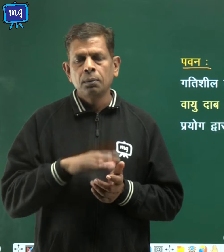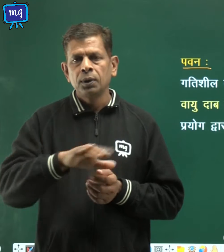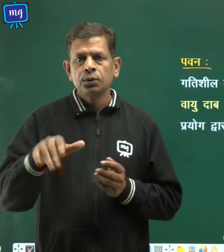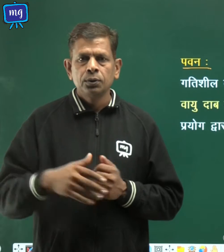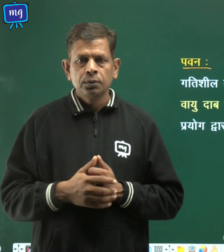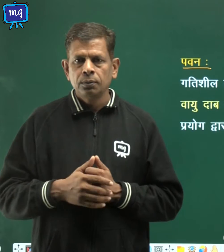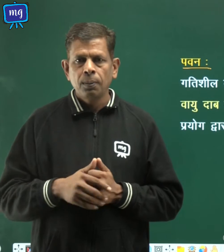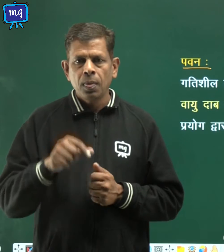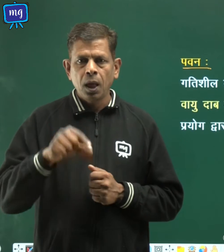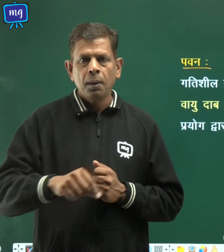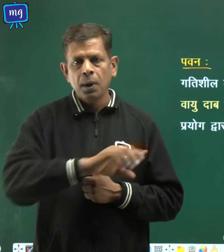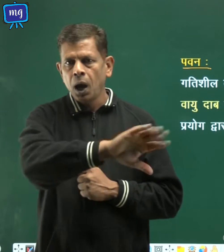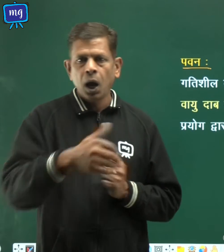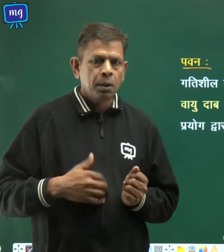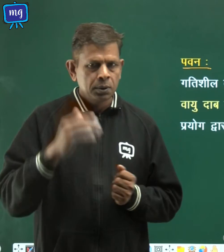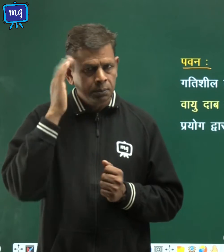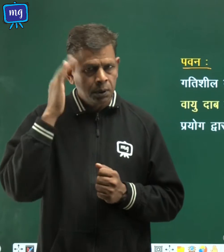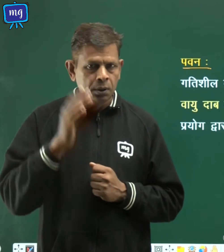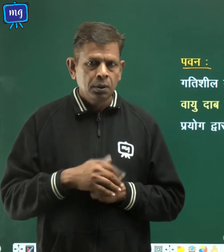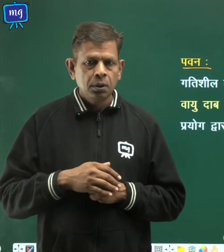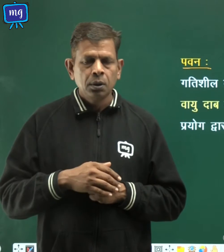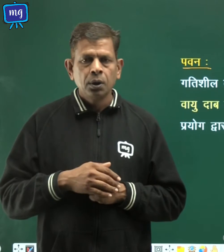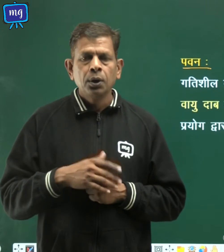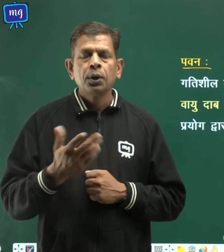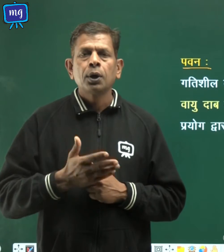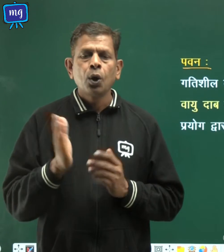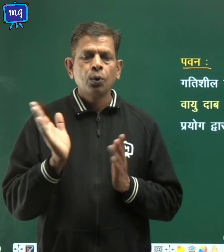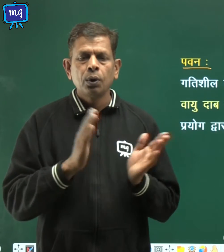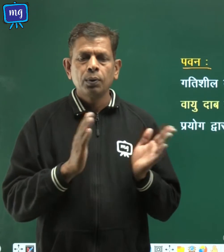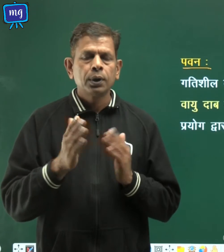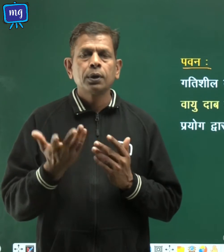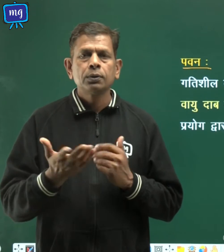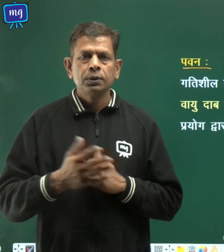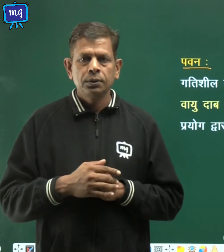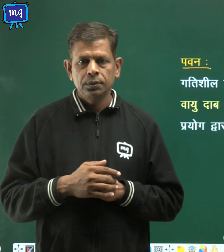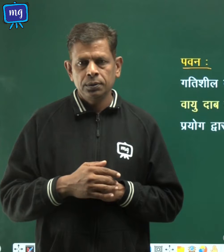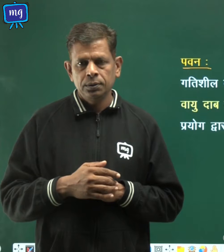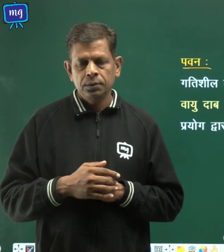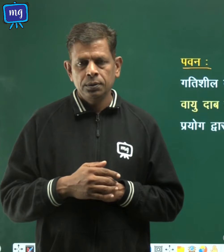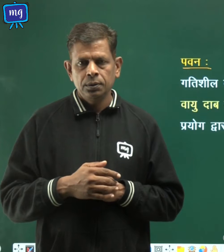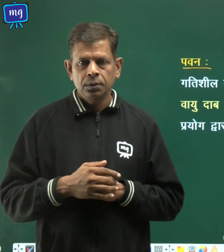बच्चों अब हम समझेंगे कि पवन क्या होती है।